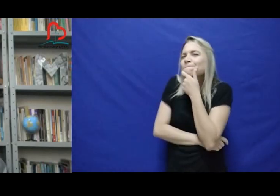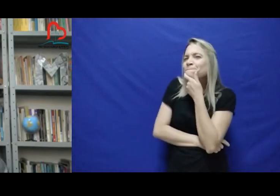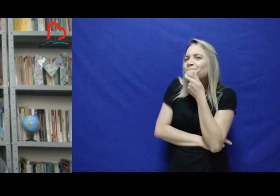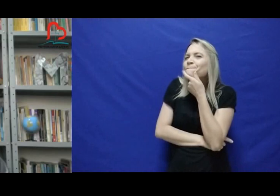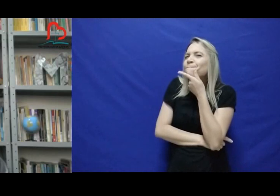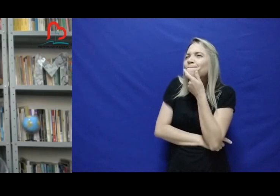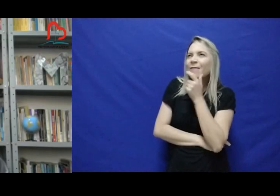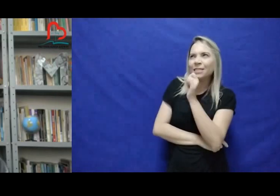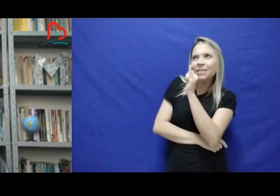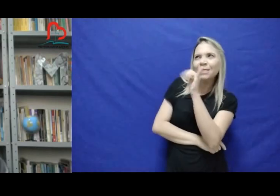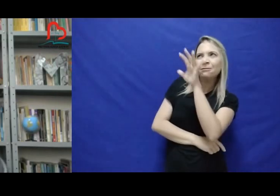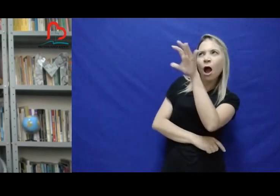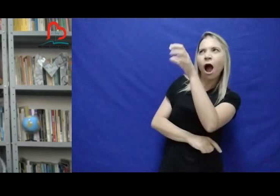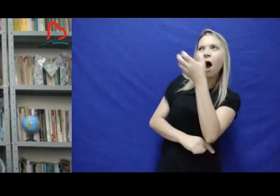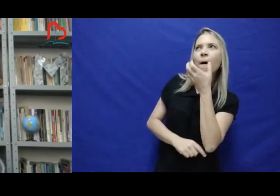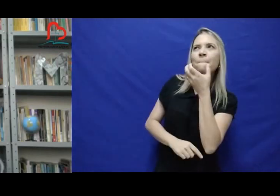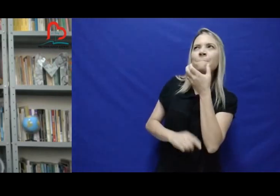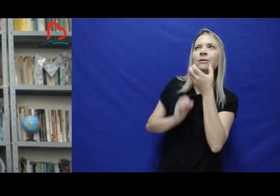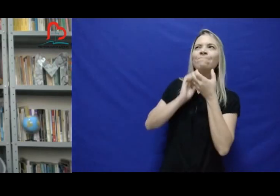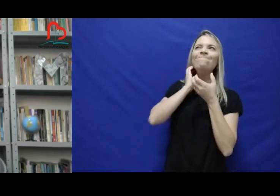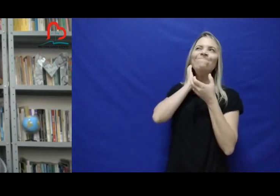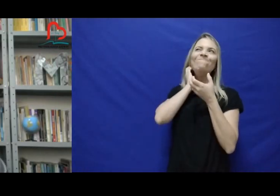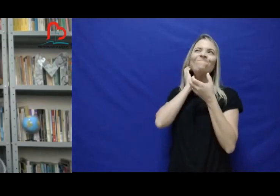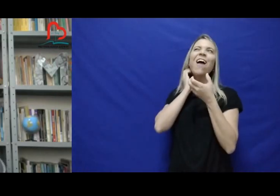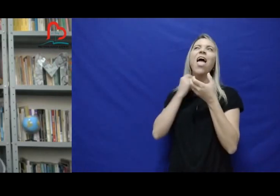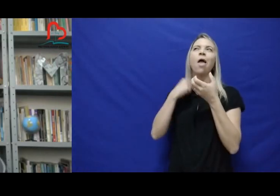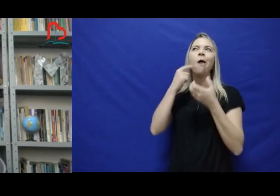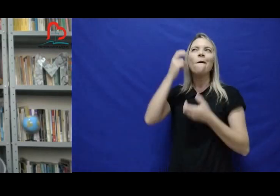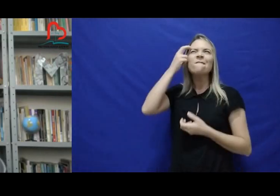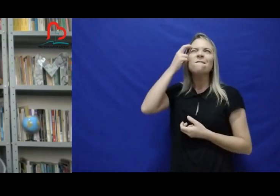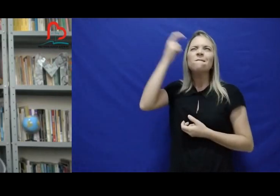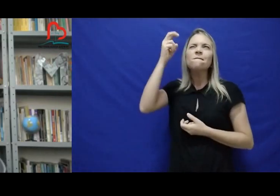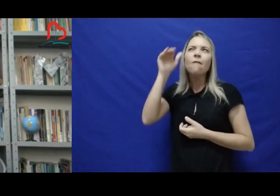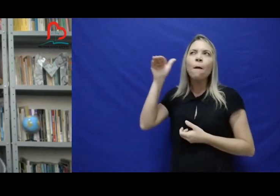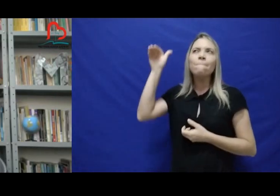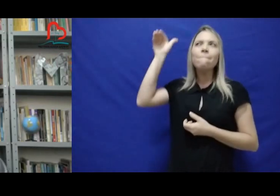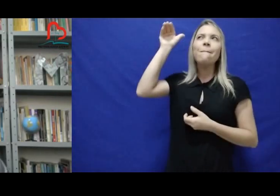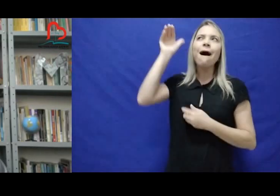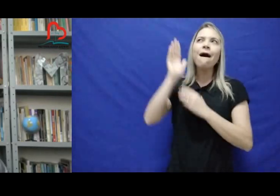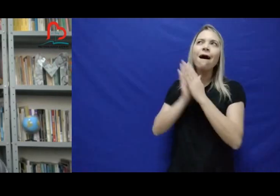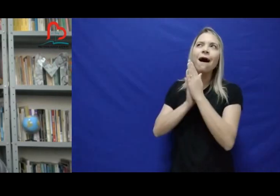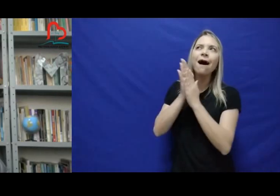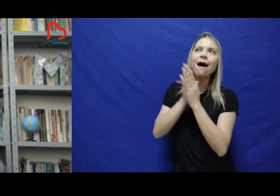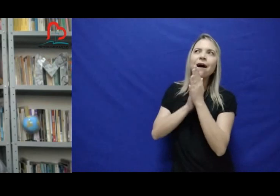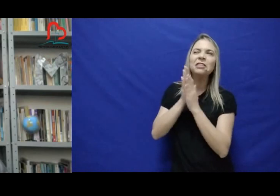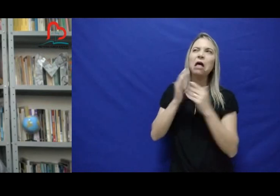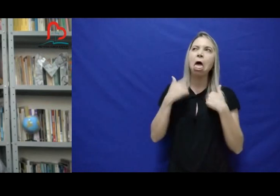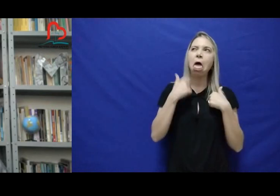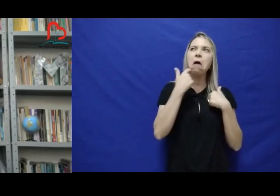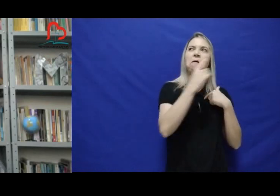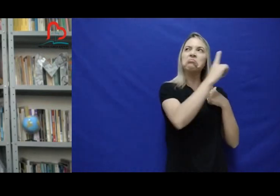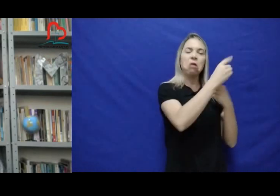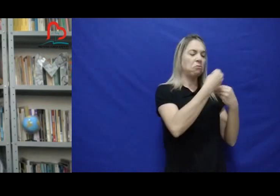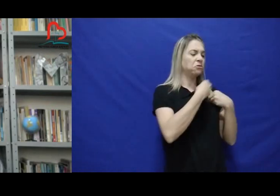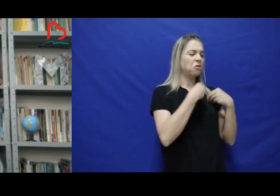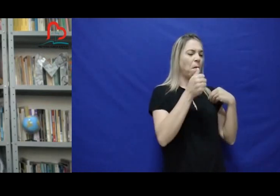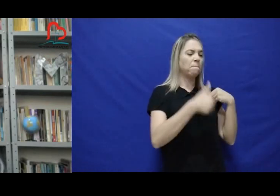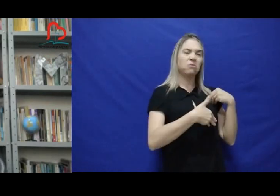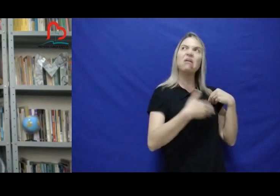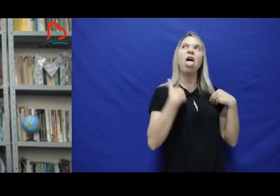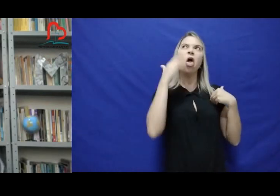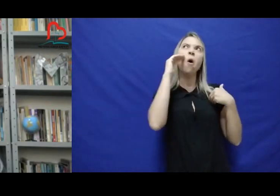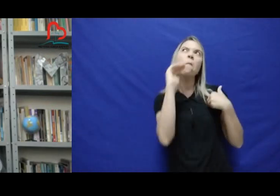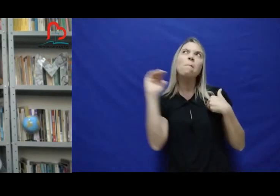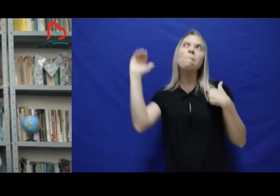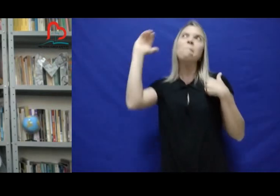da vida. Ah, se eu comer esse fruto, eu terei entendimento acima daquilo que Deus